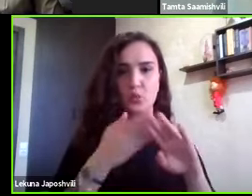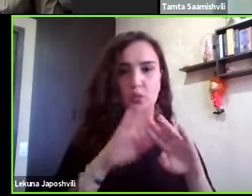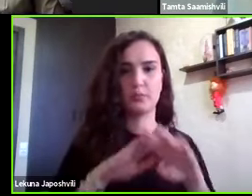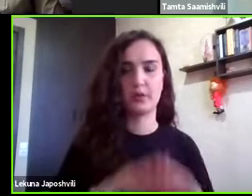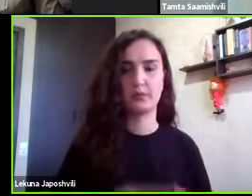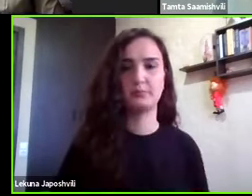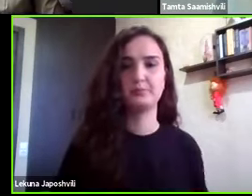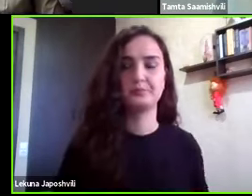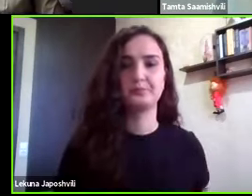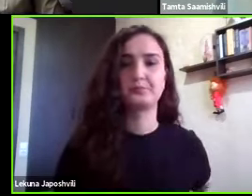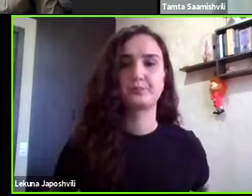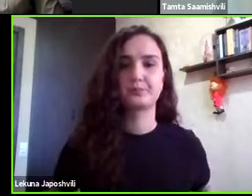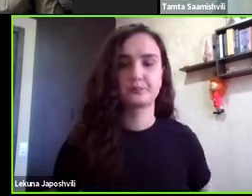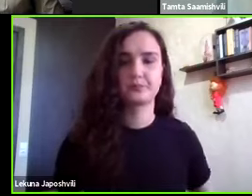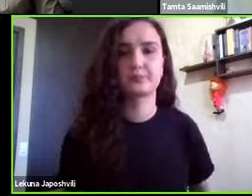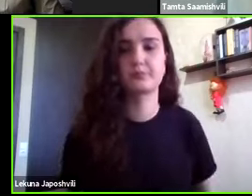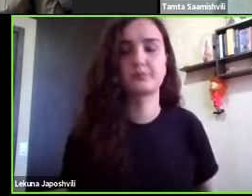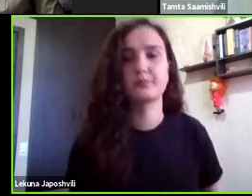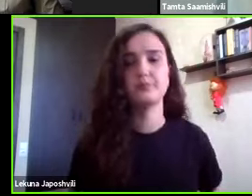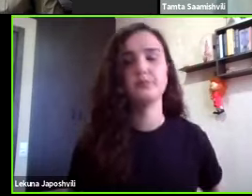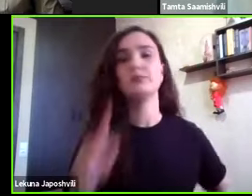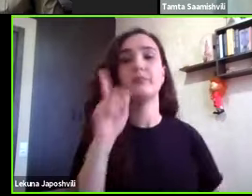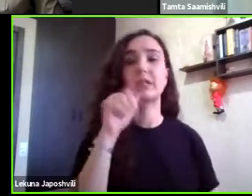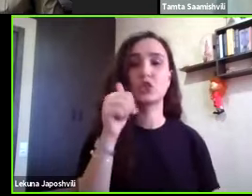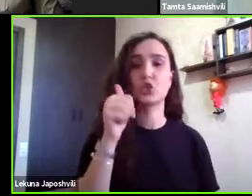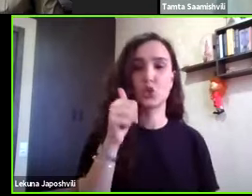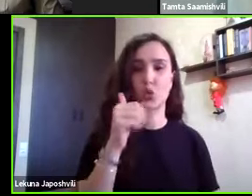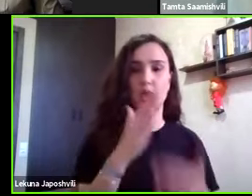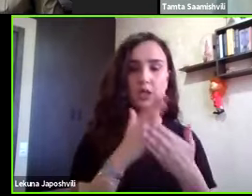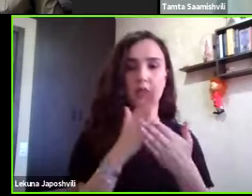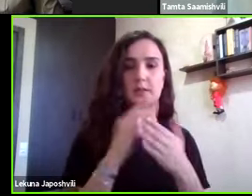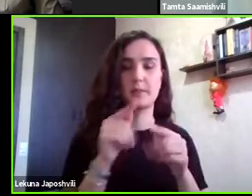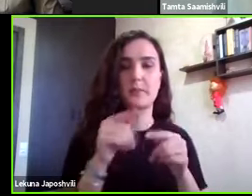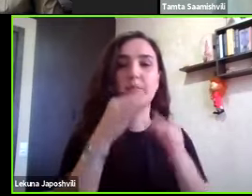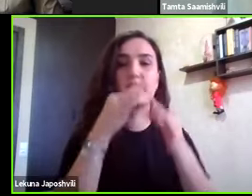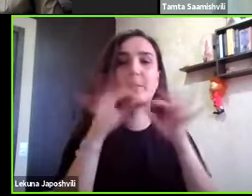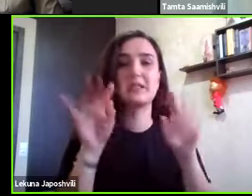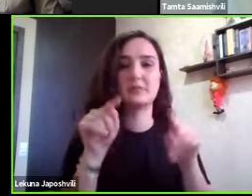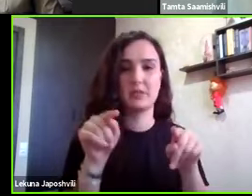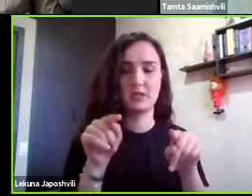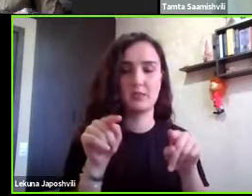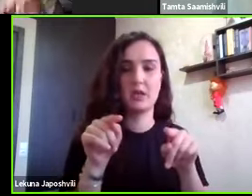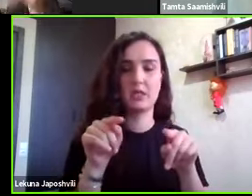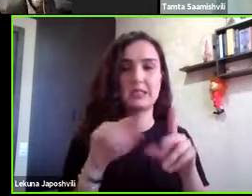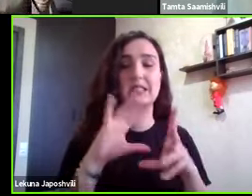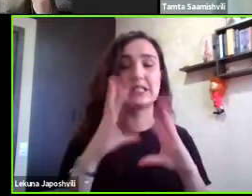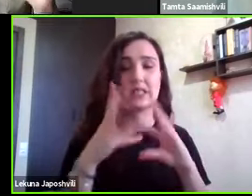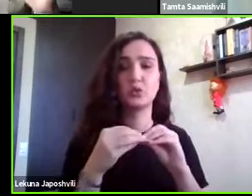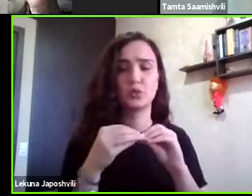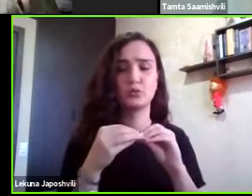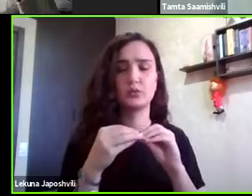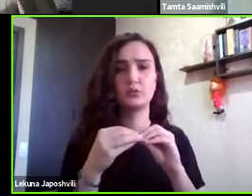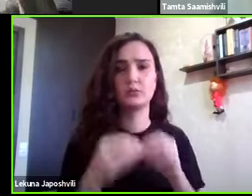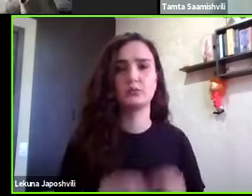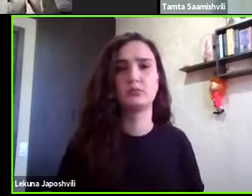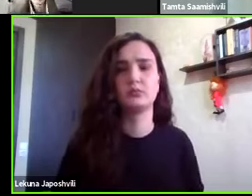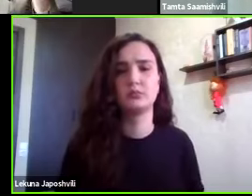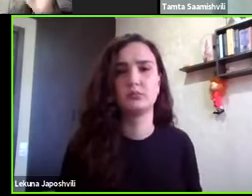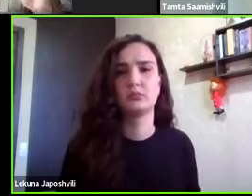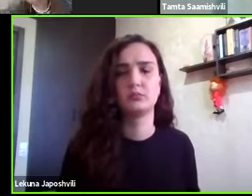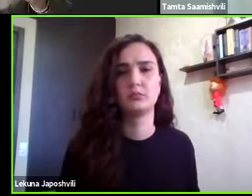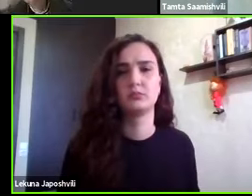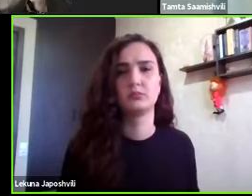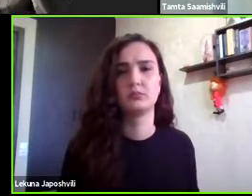იცით როგორ არის, ნებისმიერმა საერთოდ საუკაცრავად